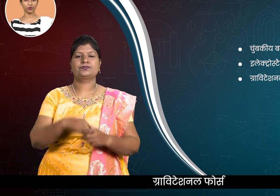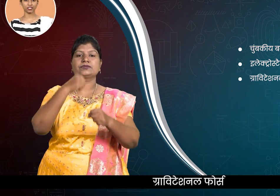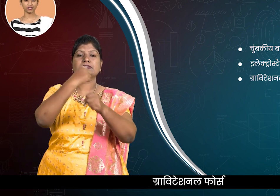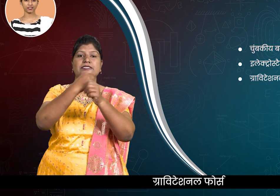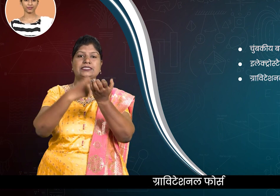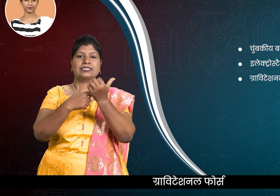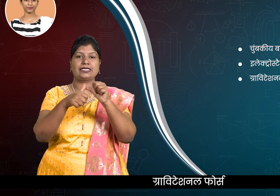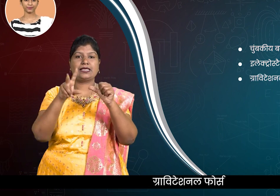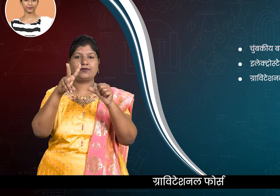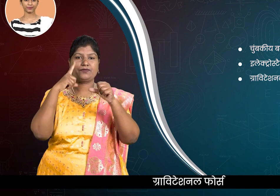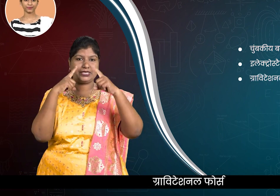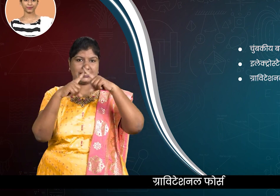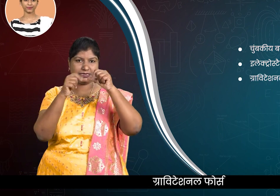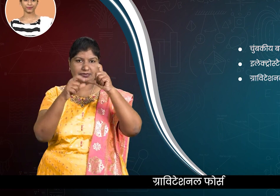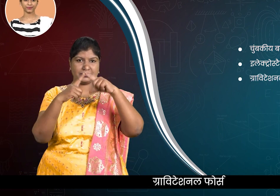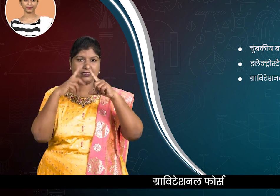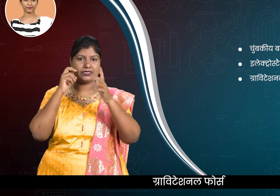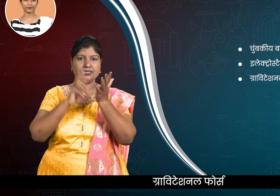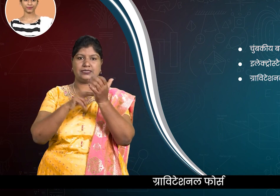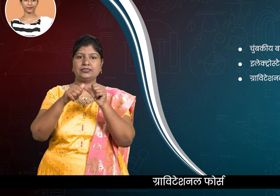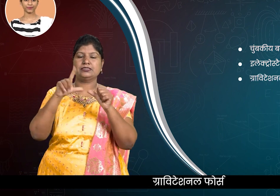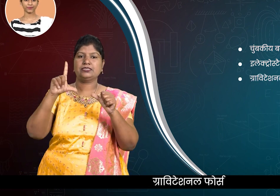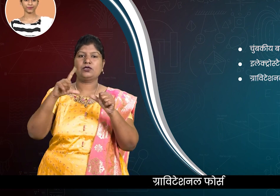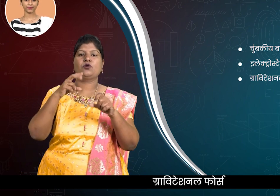ग्रेविटेशनल फोर्स।